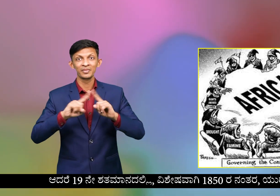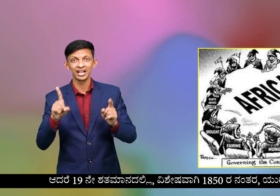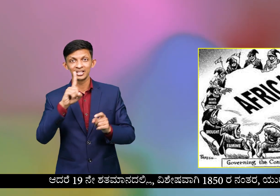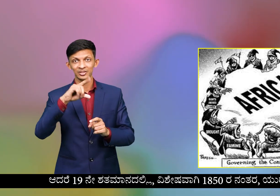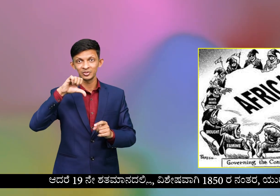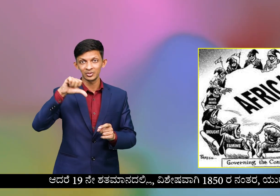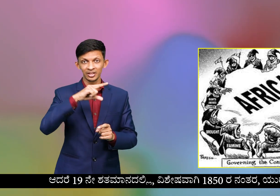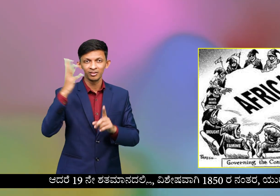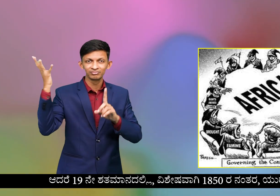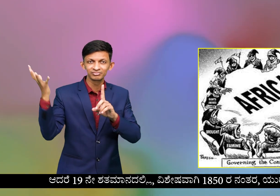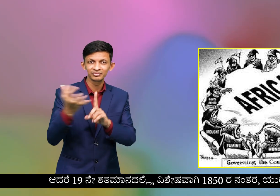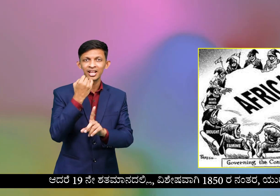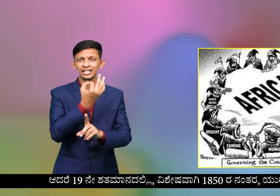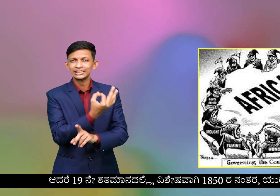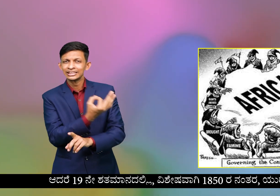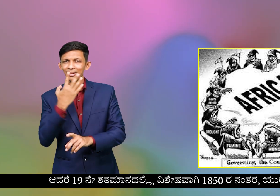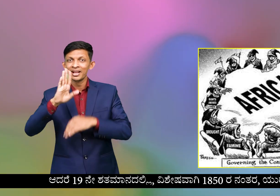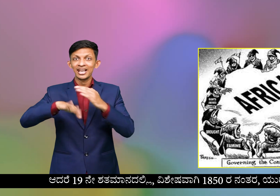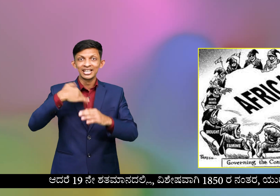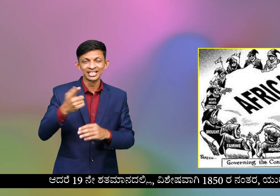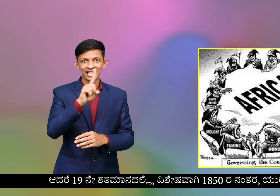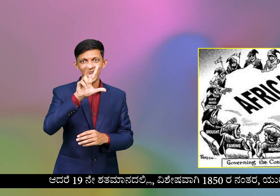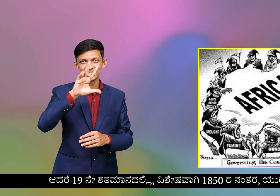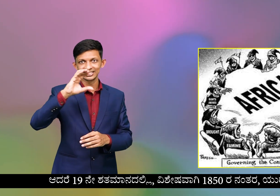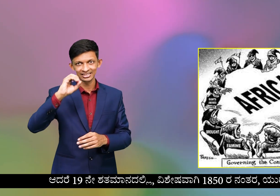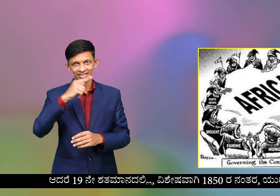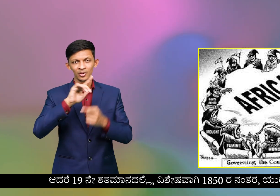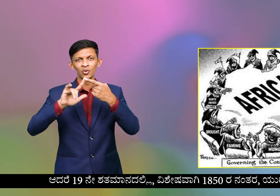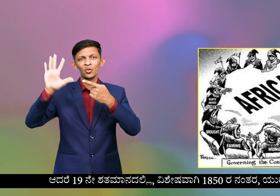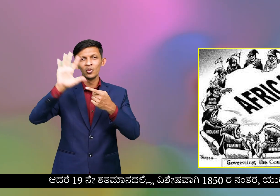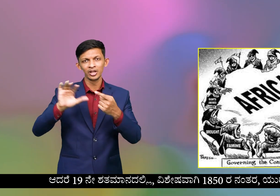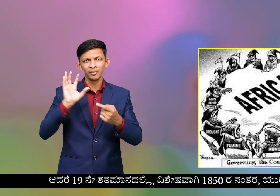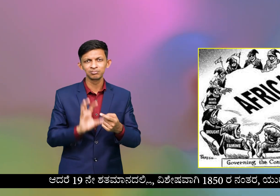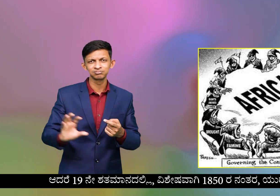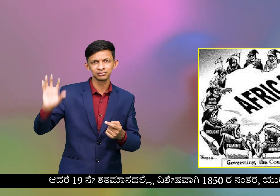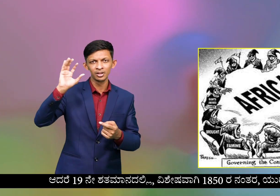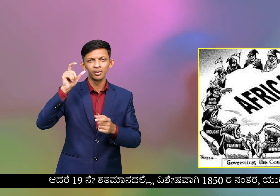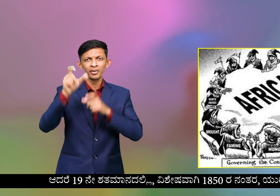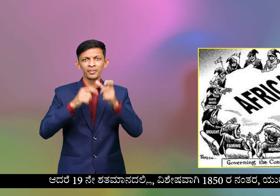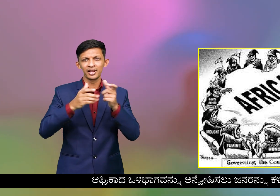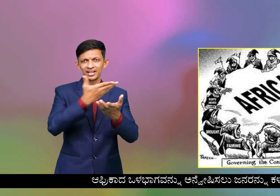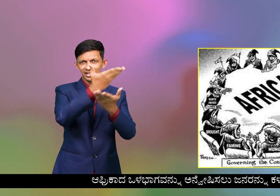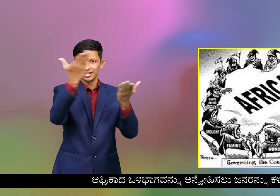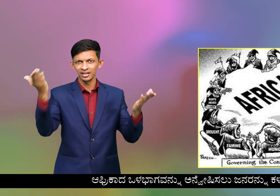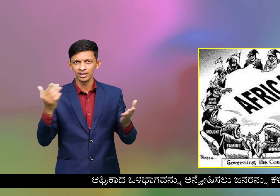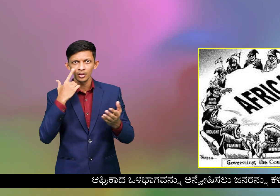ಆದರೆ 19ನೇ ಶತಮಾನದಲ್ಲಿ, ವಿಶೇಷವಾಗಿ 1850ರ ನಂತರ, ಯುರೋಪಿಯನ್ ದೇಶಗಳು ಆಫ್ರಿಕಾದ